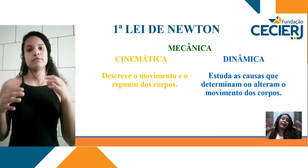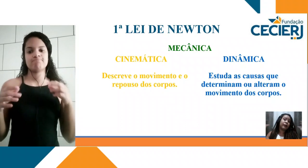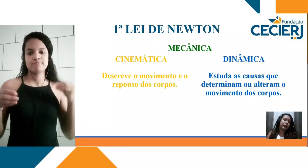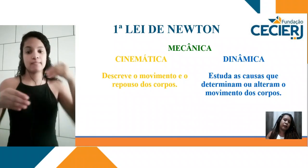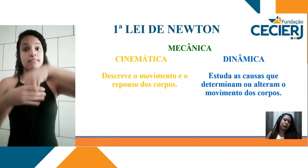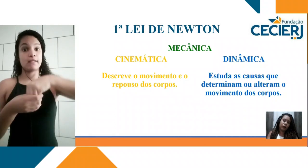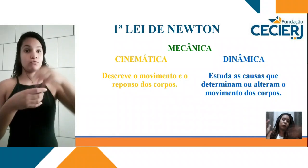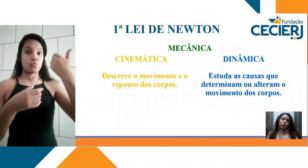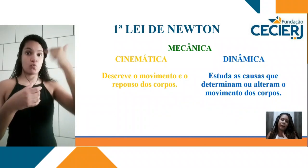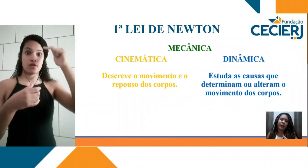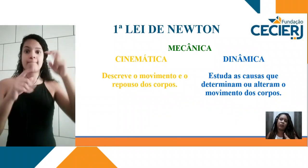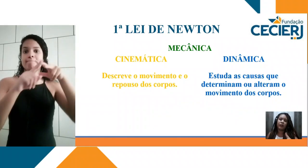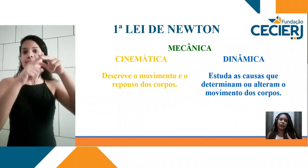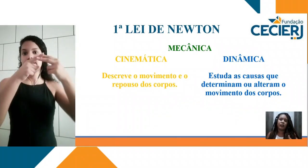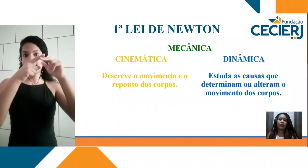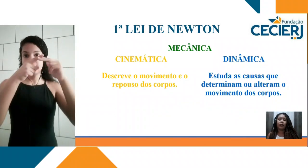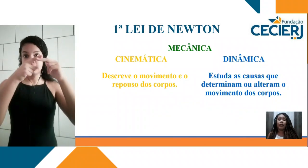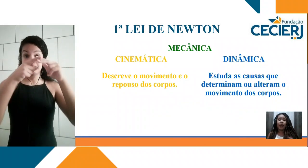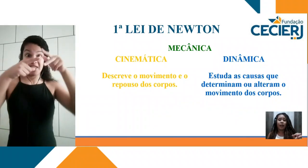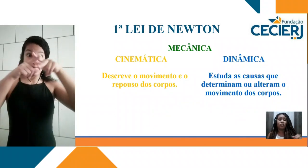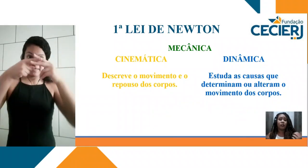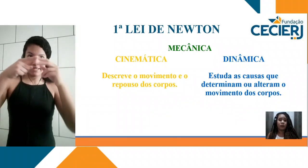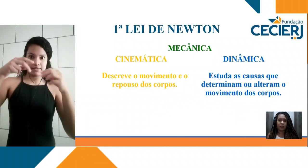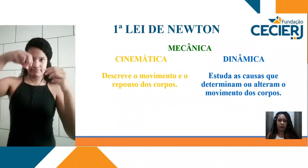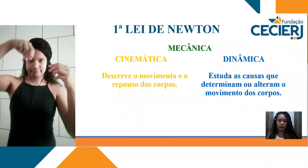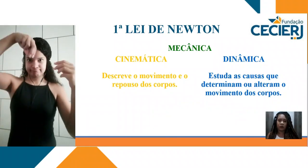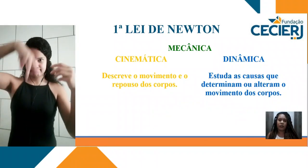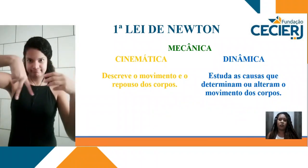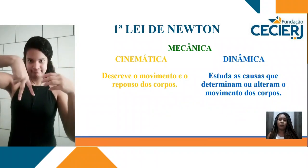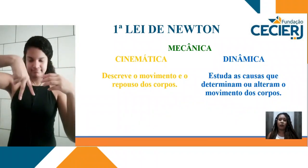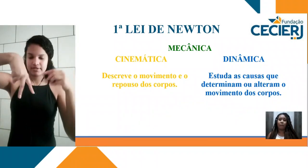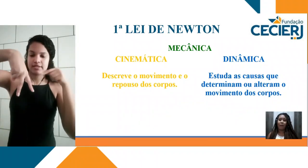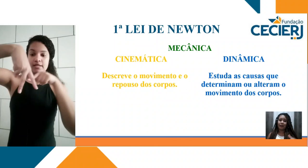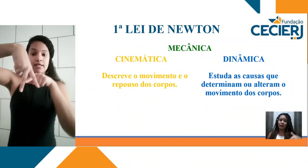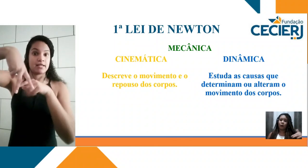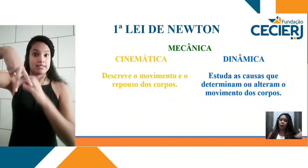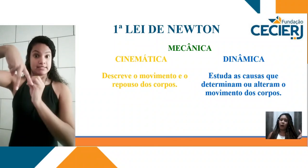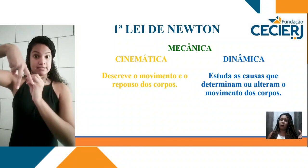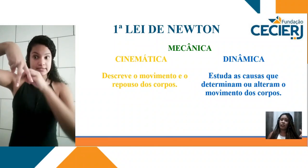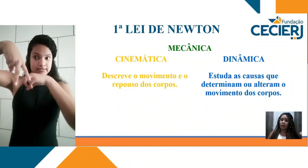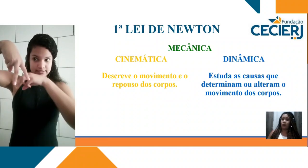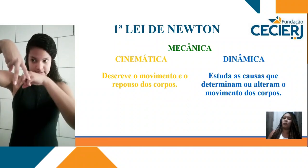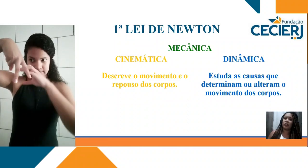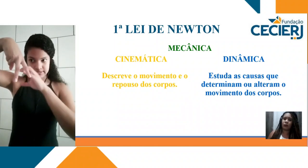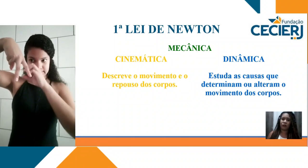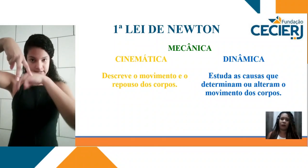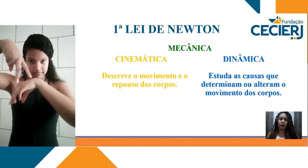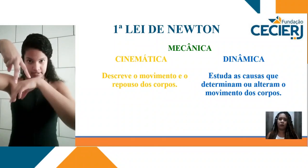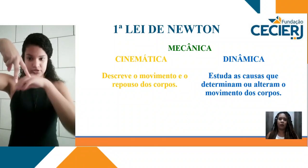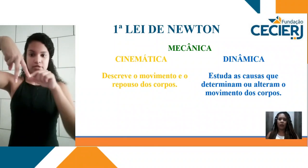tem da mecânica. Uma outra parte da mecânica é a dinâmica. E a dinâmica passa a se preocupar com as causas